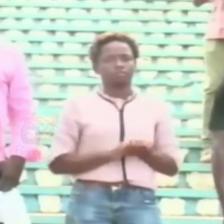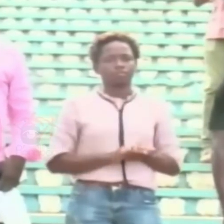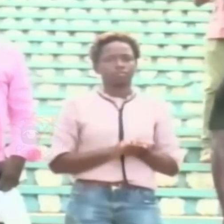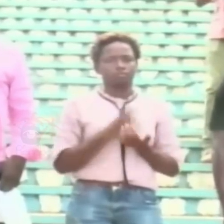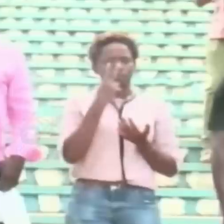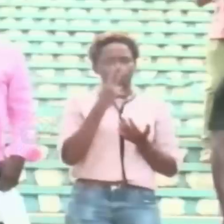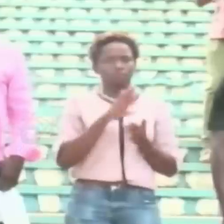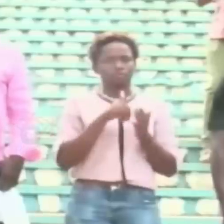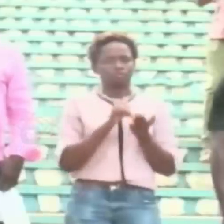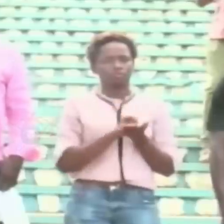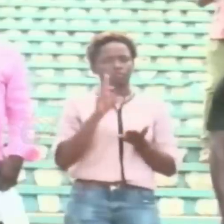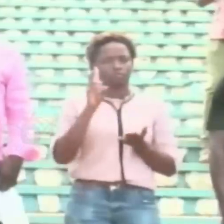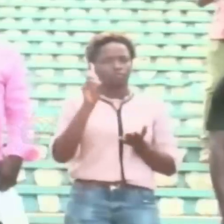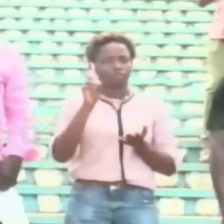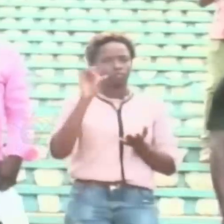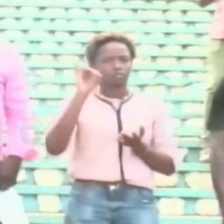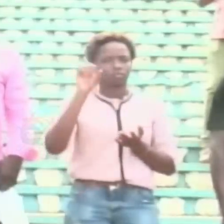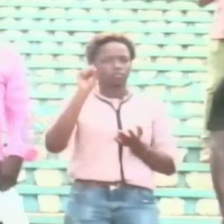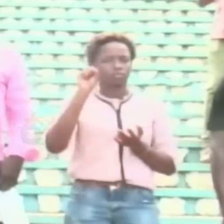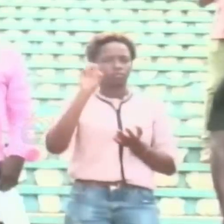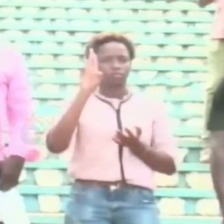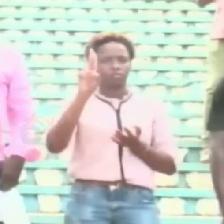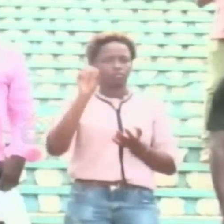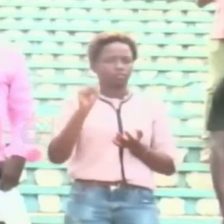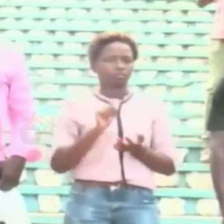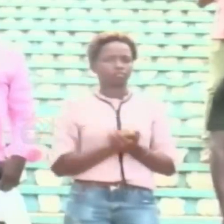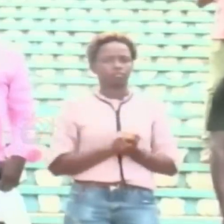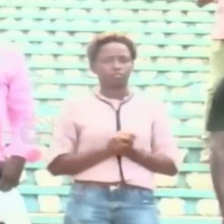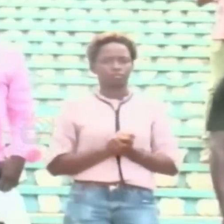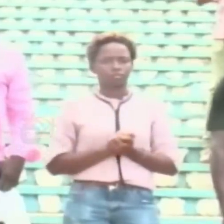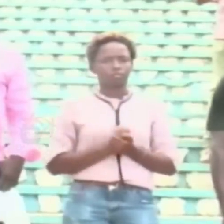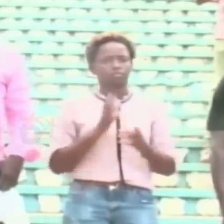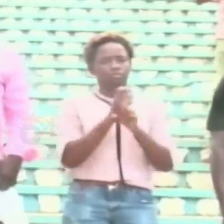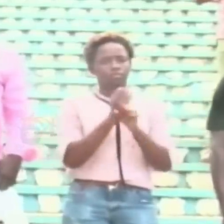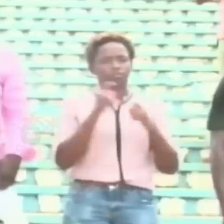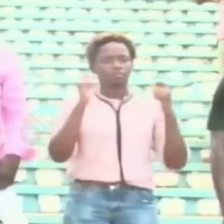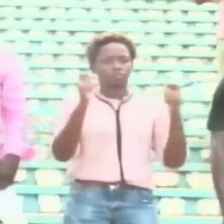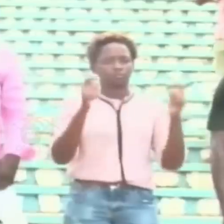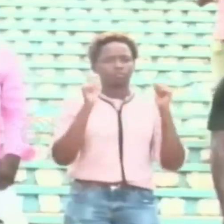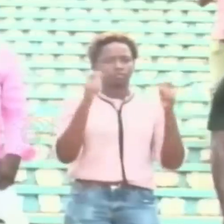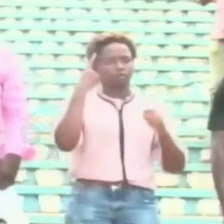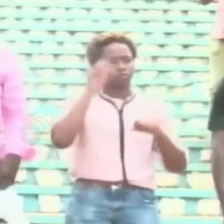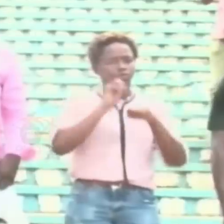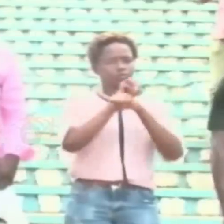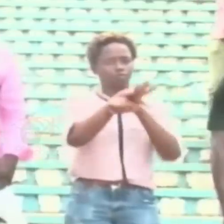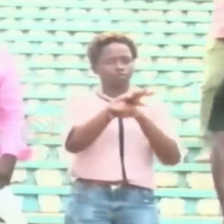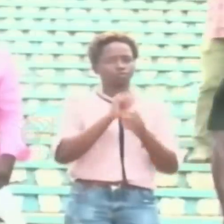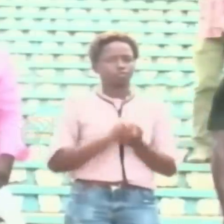du Sisio. Moi document vieux Boudakin. Moi mande pressé pour